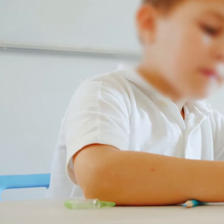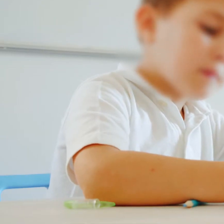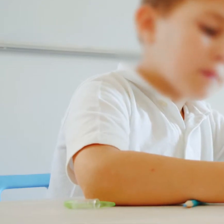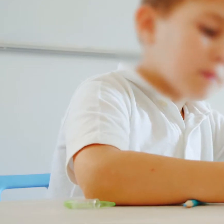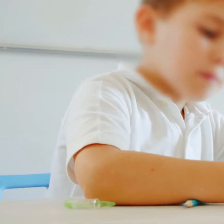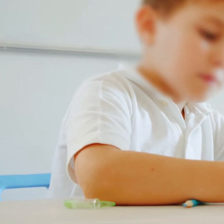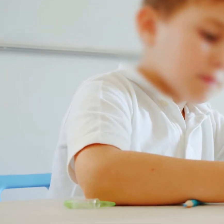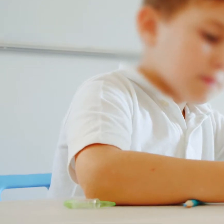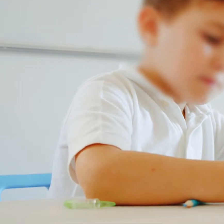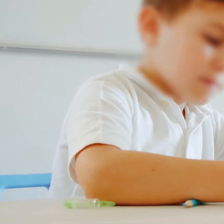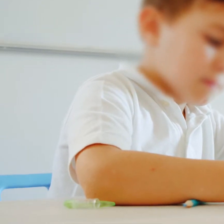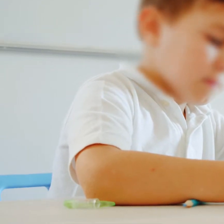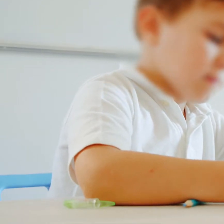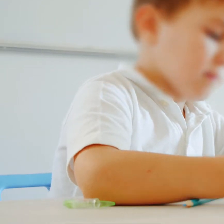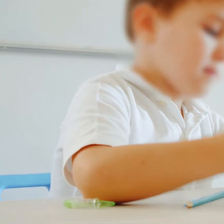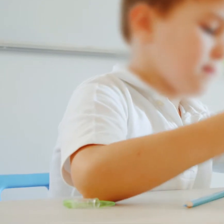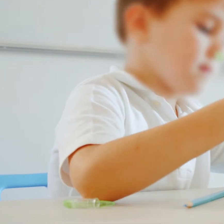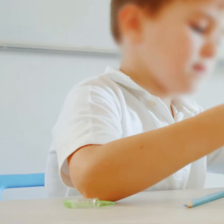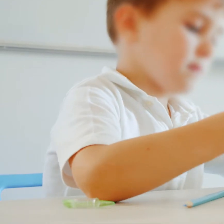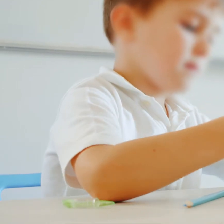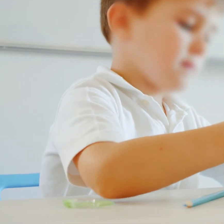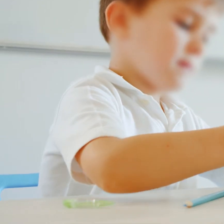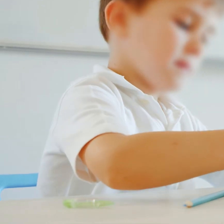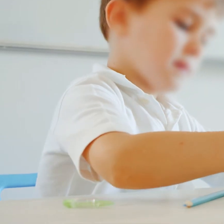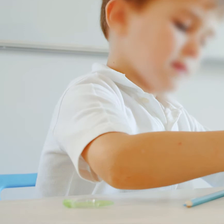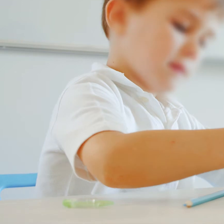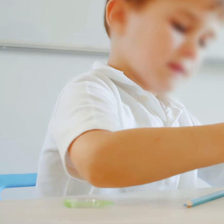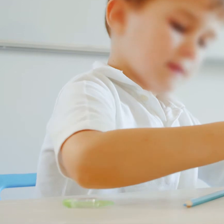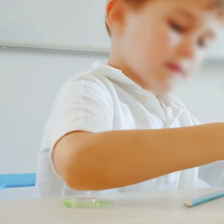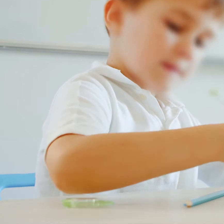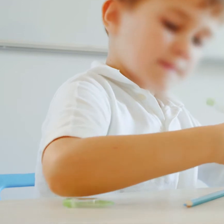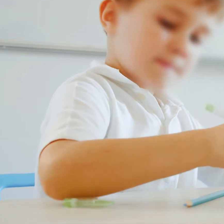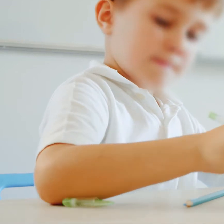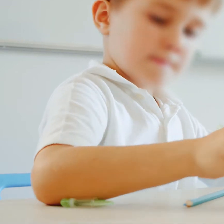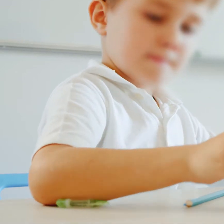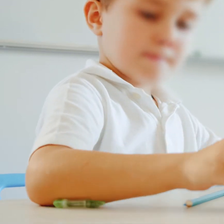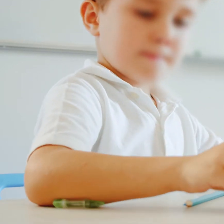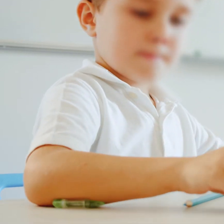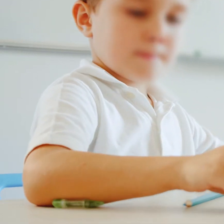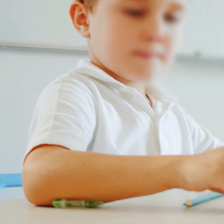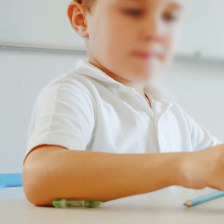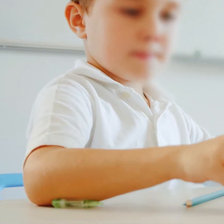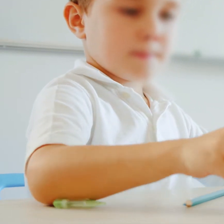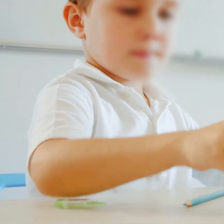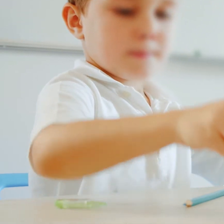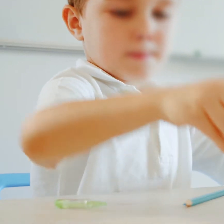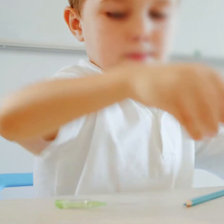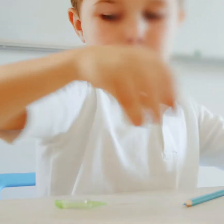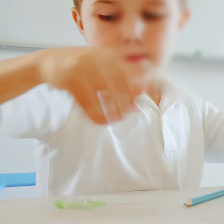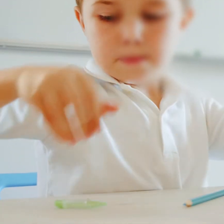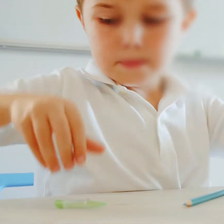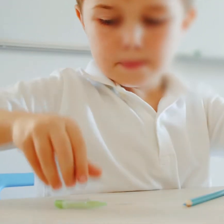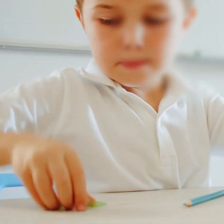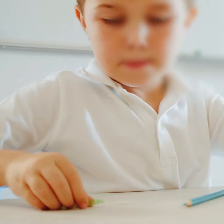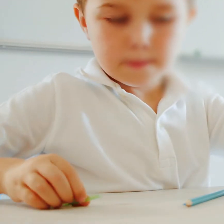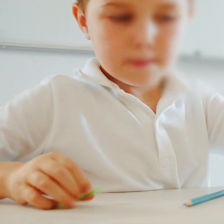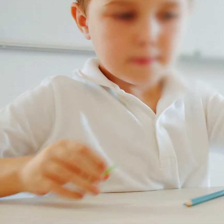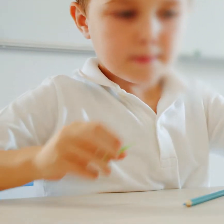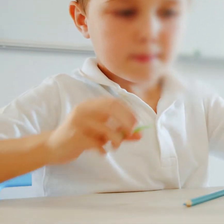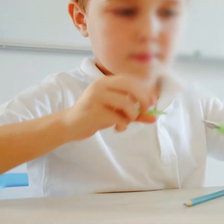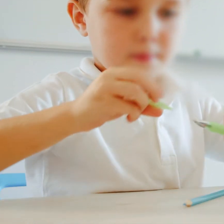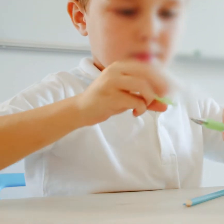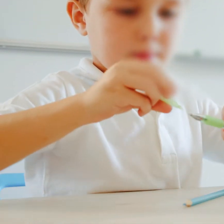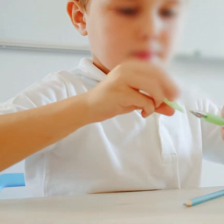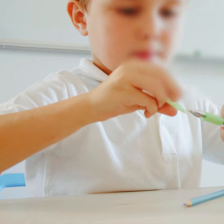de cuidar, enseñar y atender las necesidades que sus hijos necesitan. Y por último,